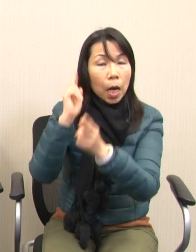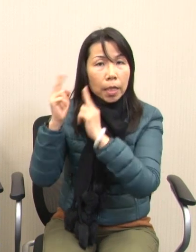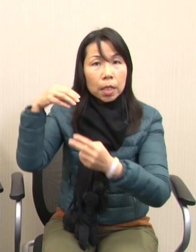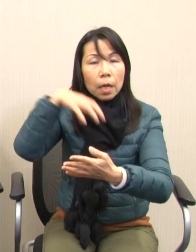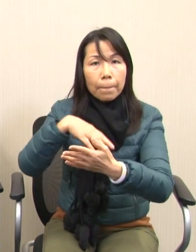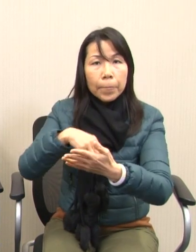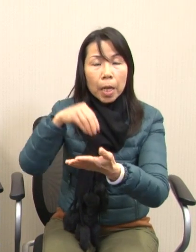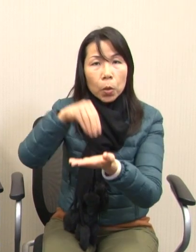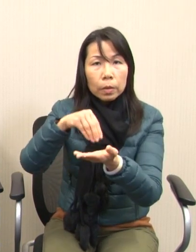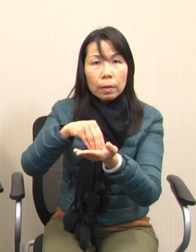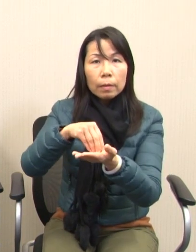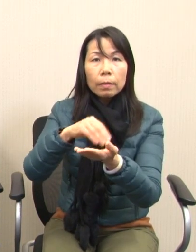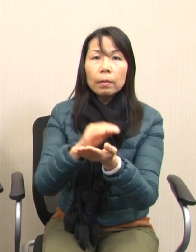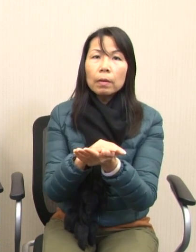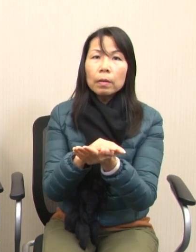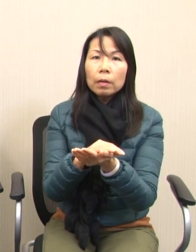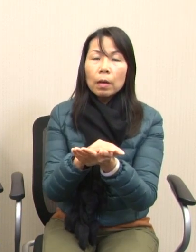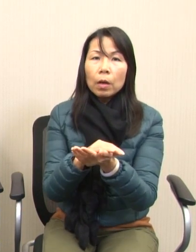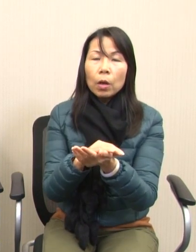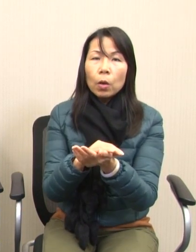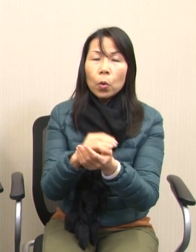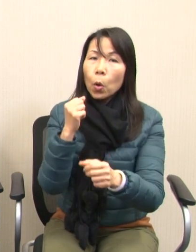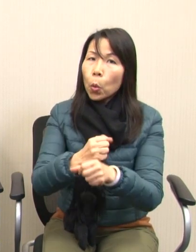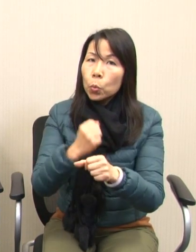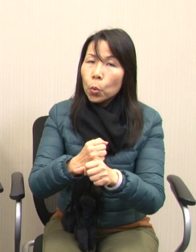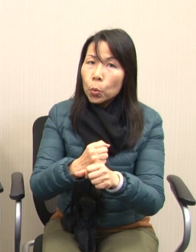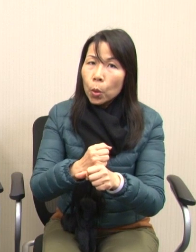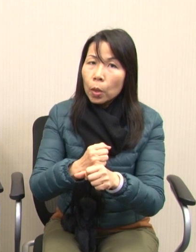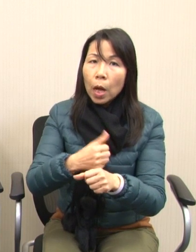下，佢做咗一個背得住良心、對得起自己的